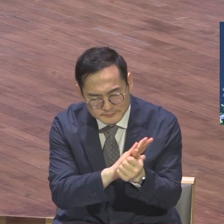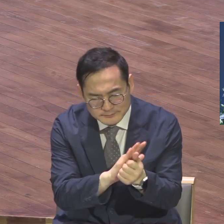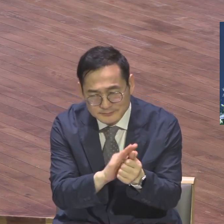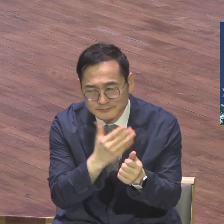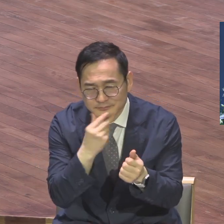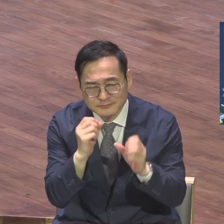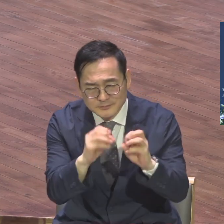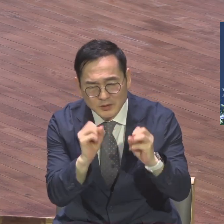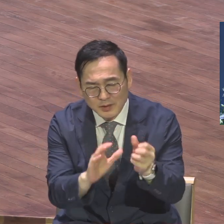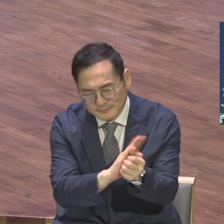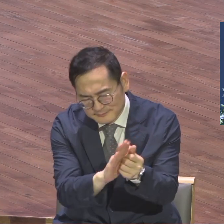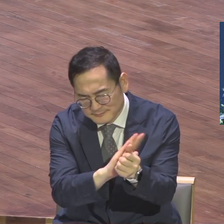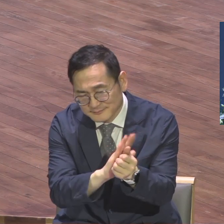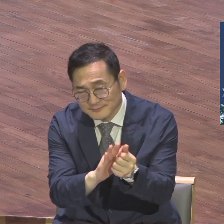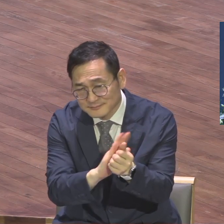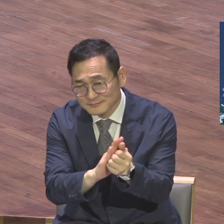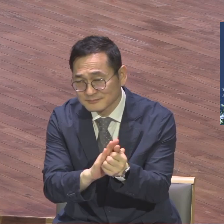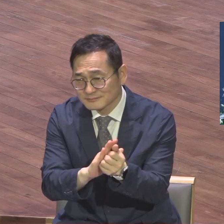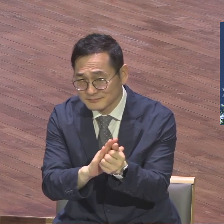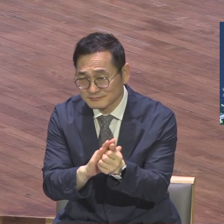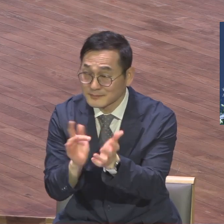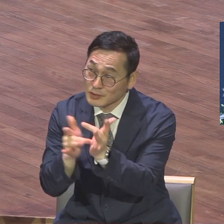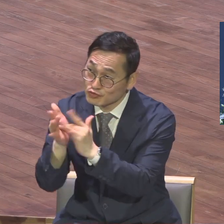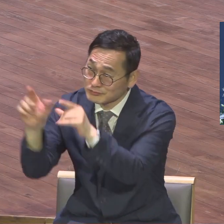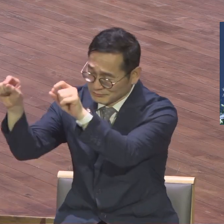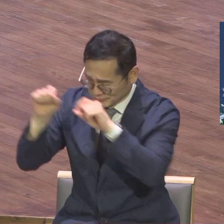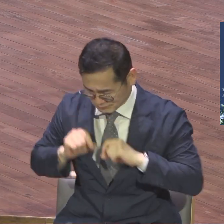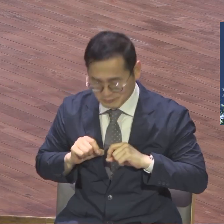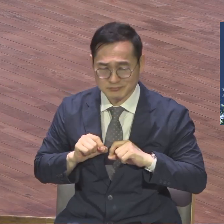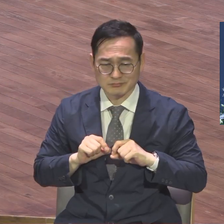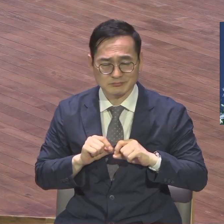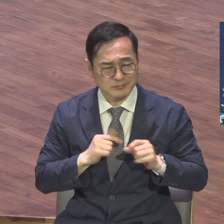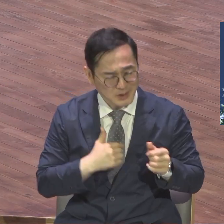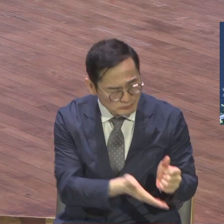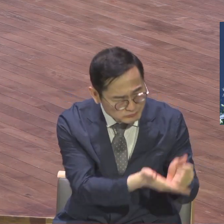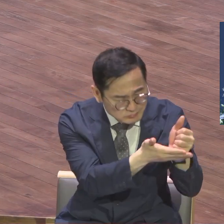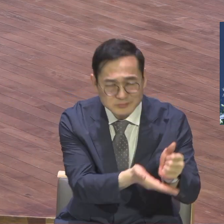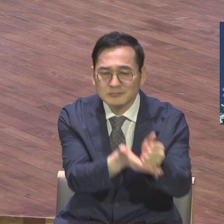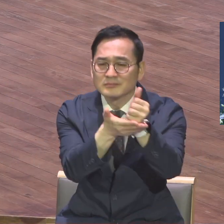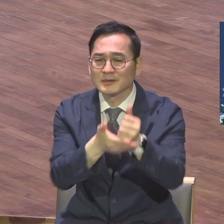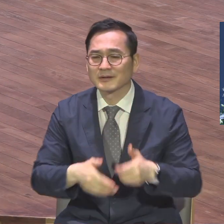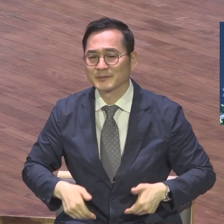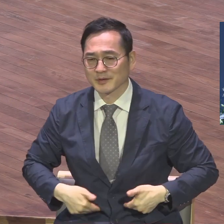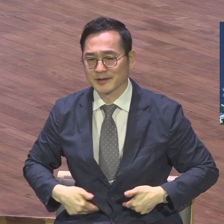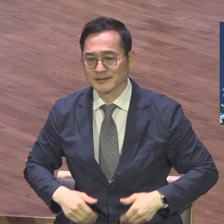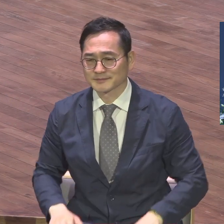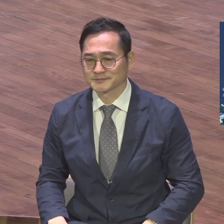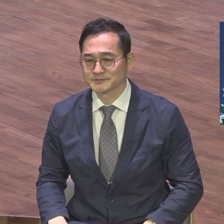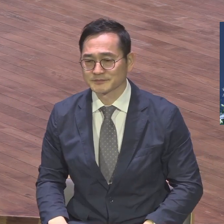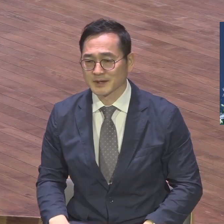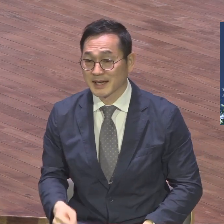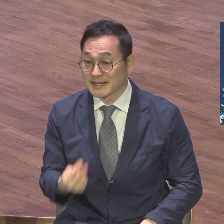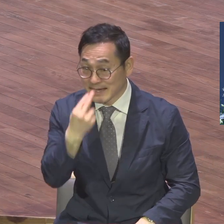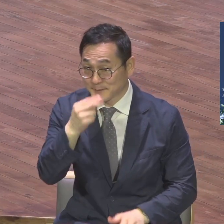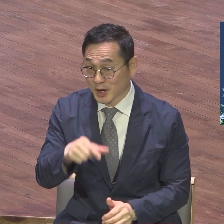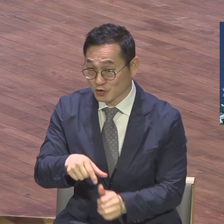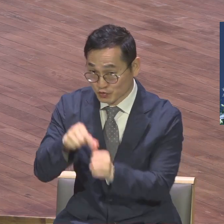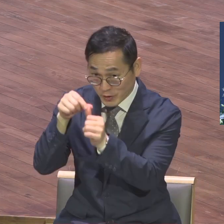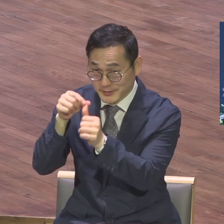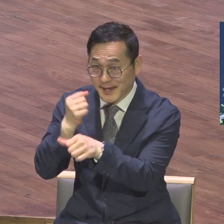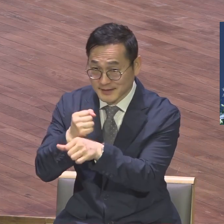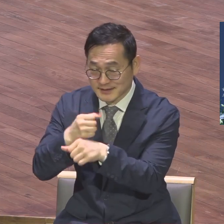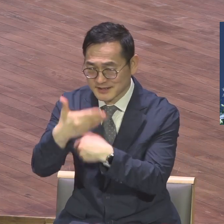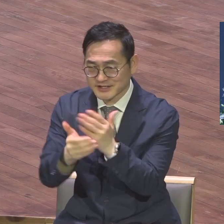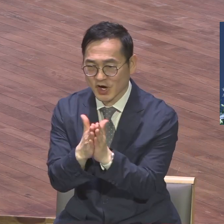늘 나가야 된다는 말씀이죠. 영계 모든 성도들 항상 생명 살리는 성경적